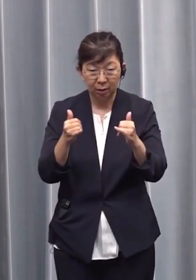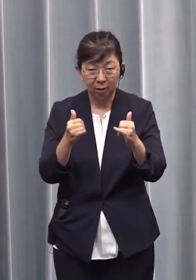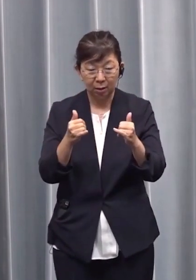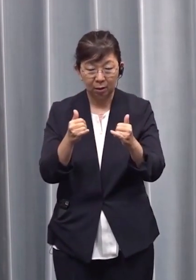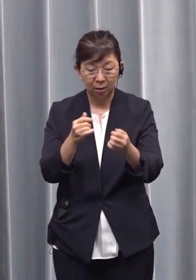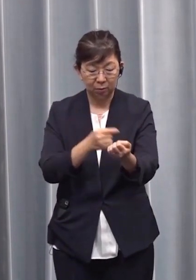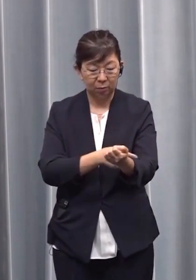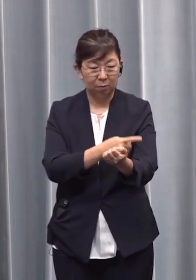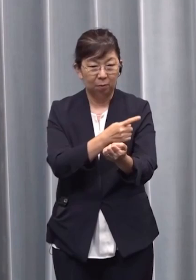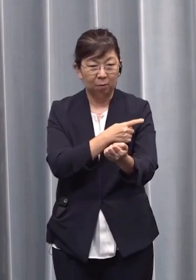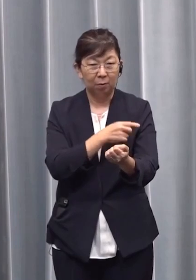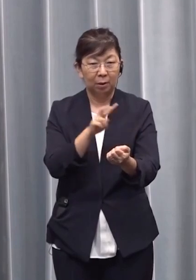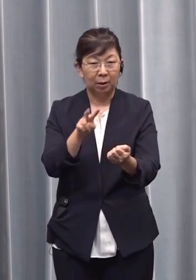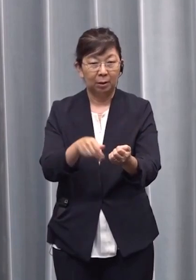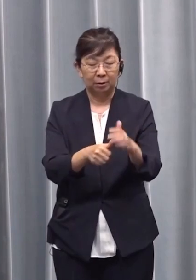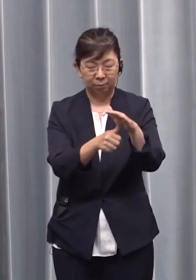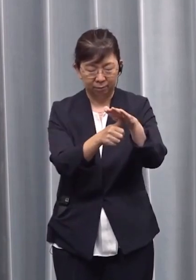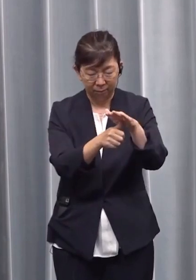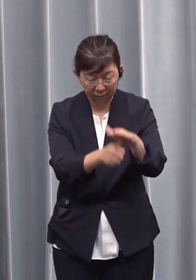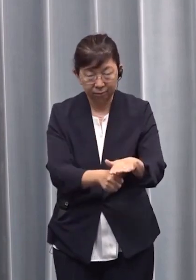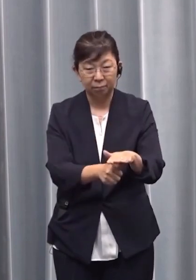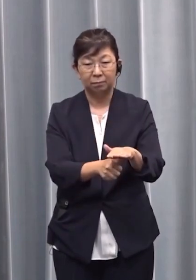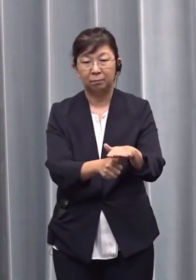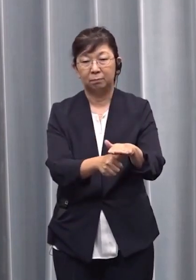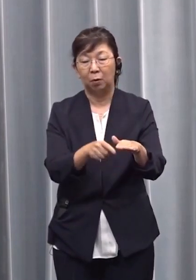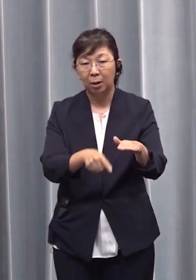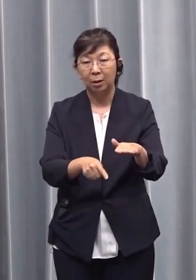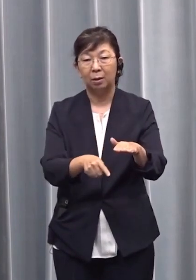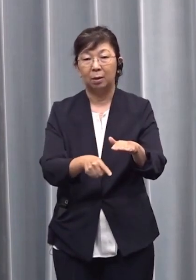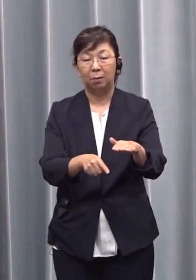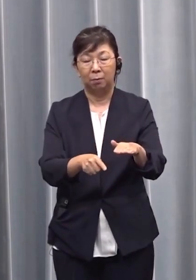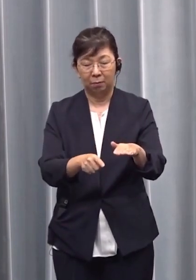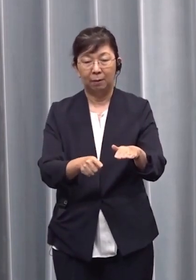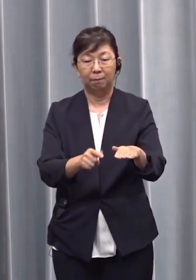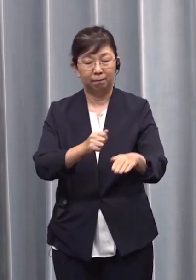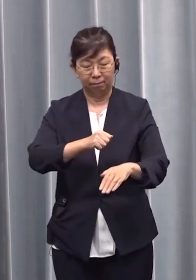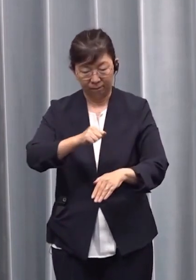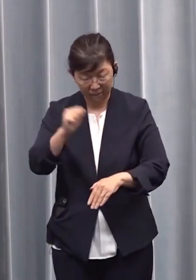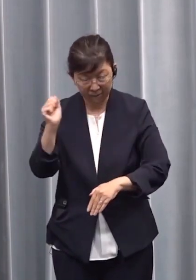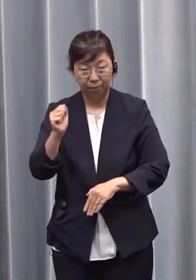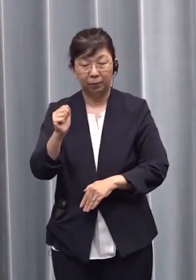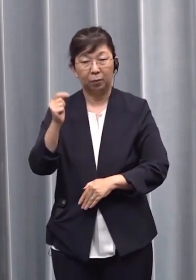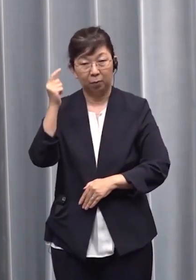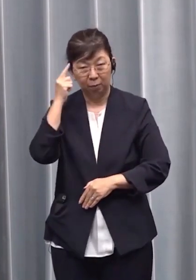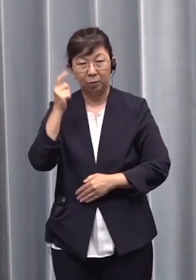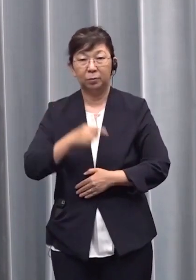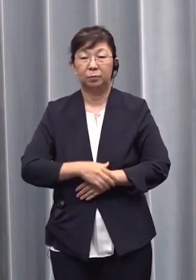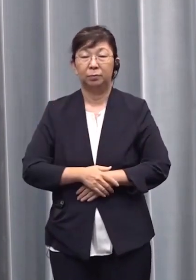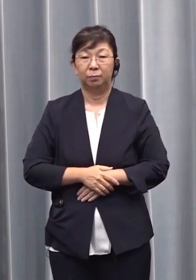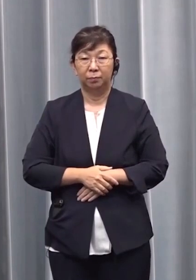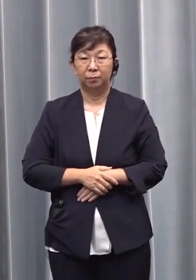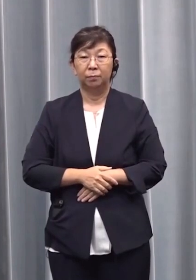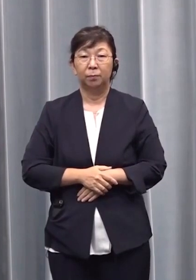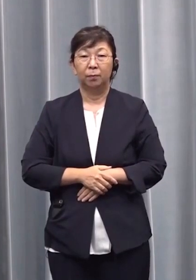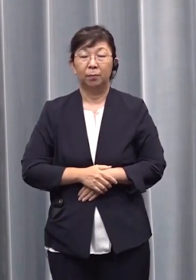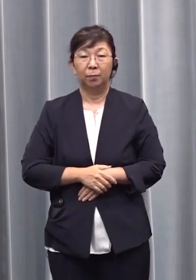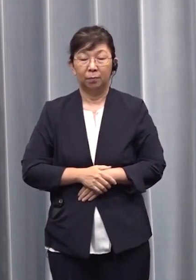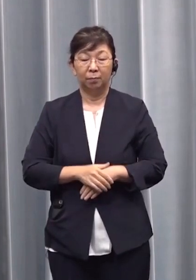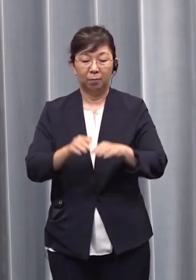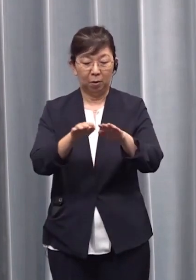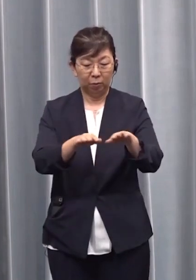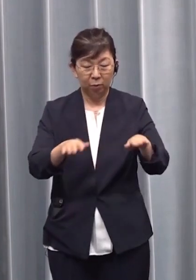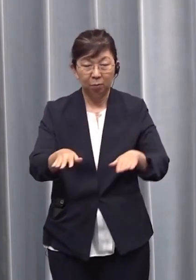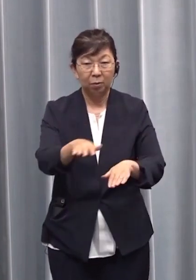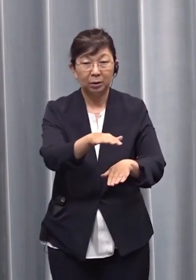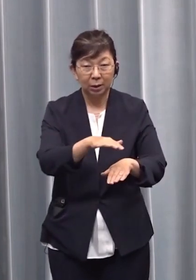踏みにじる性犯罪、性暴力という行為は決して許されないと認識をしています。その上で、子どもに対